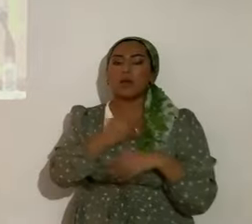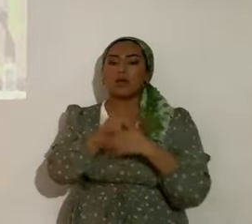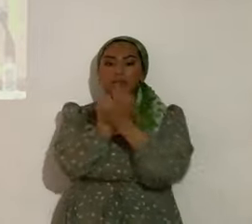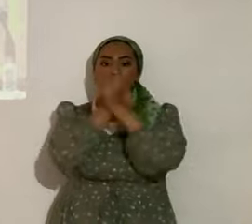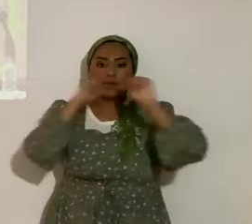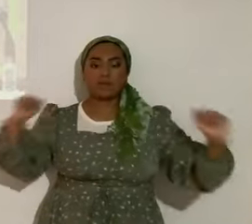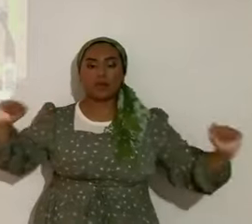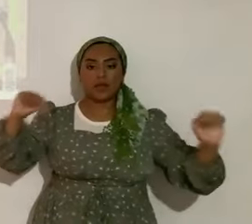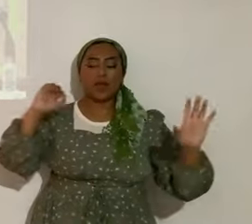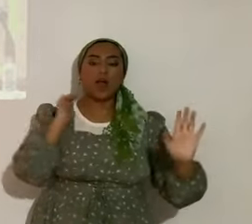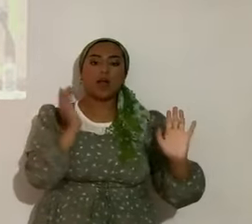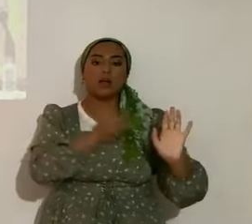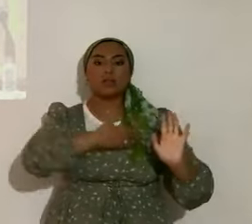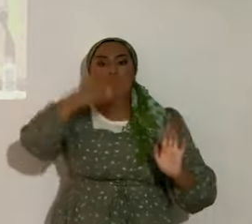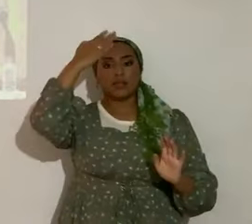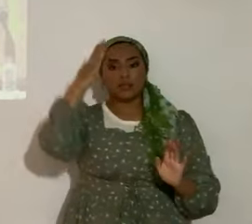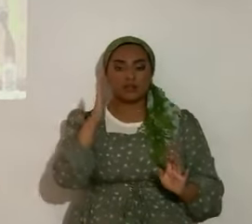Salvador, nuestro Elohim,